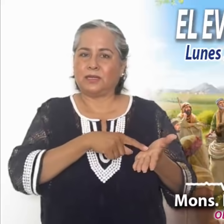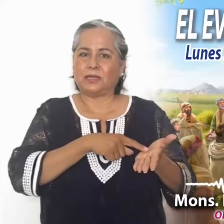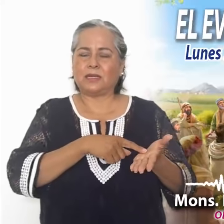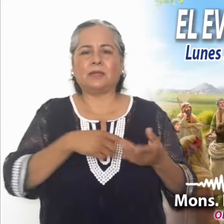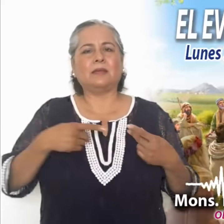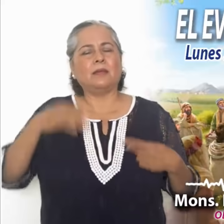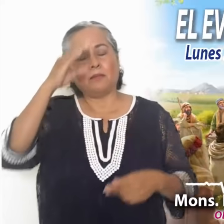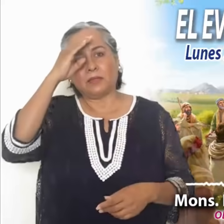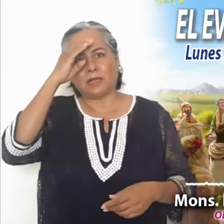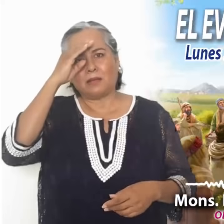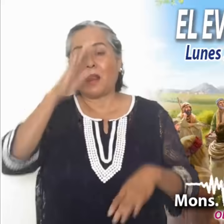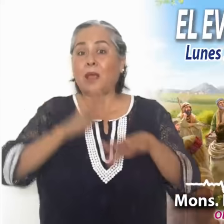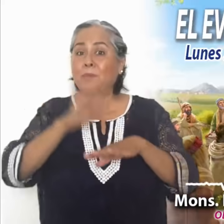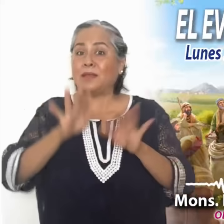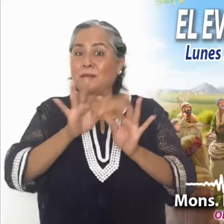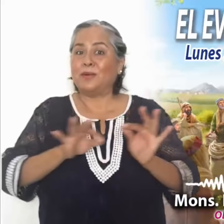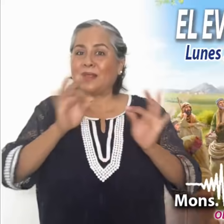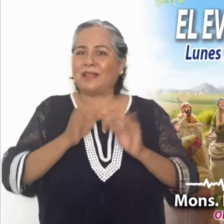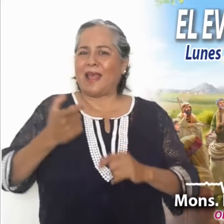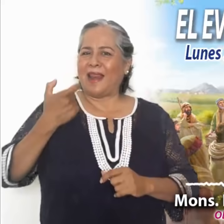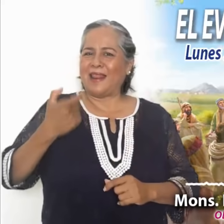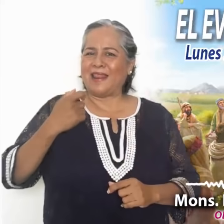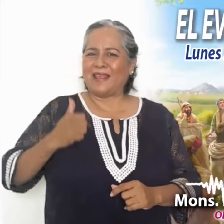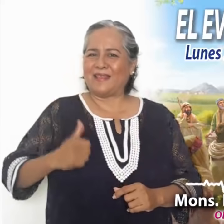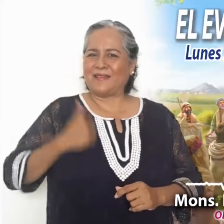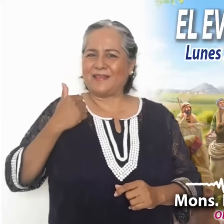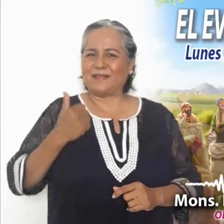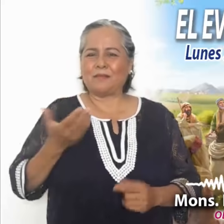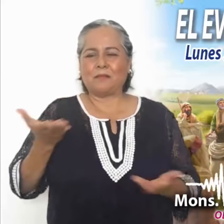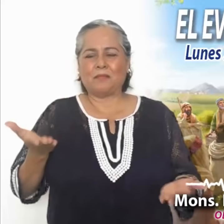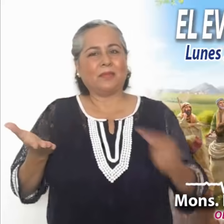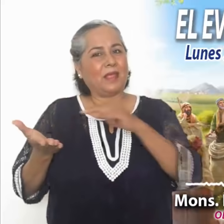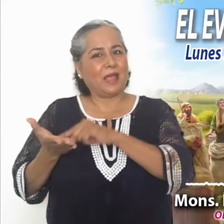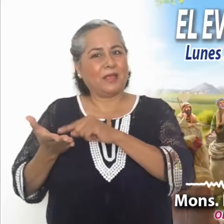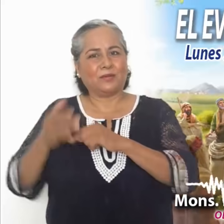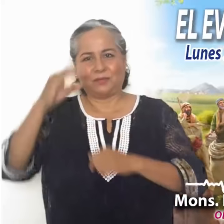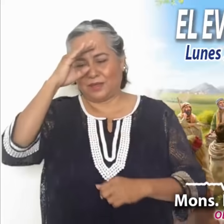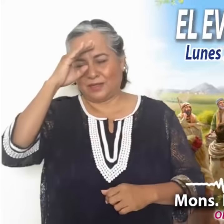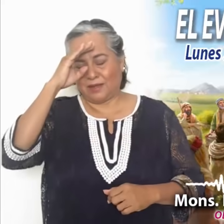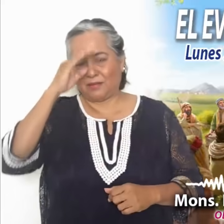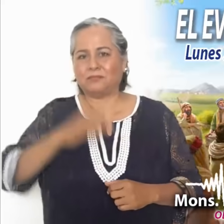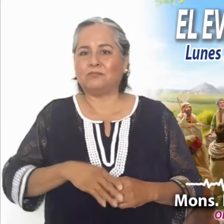el ideal en el poder y la riqueza y otros en la sabiduría y el placer.